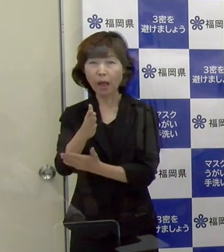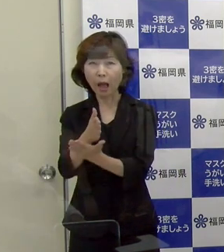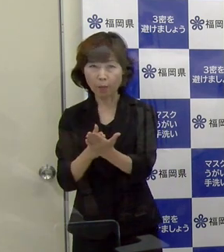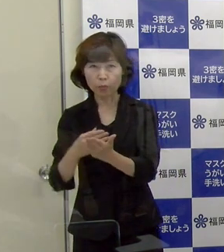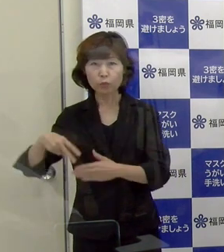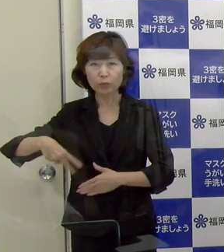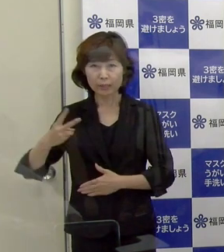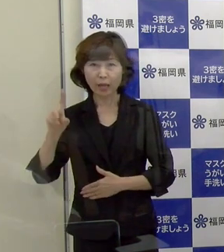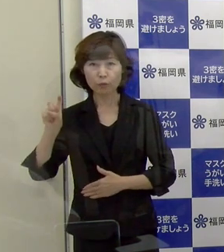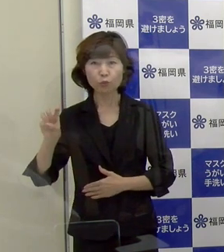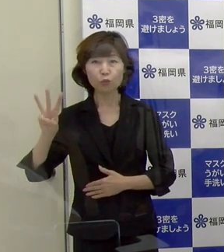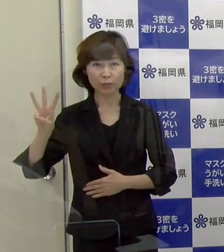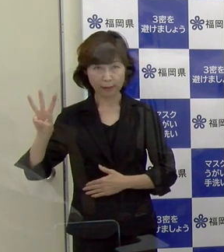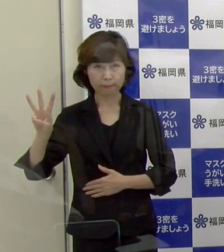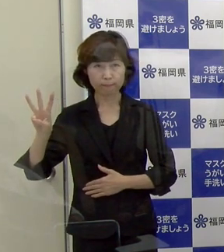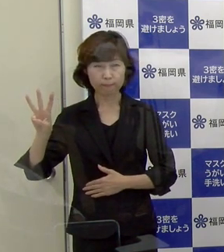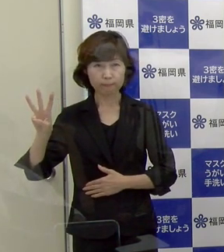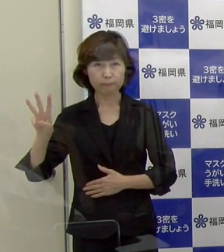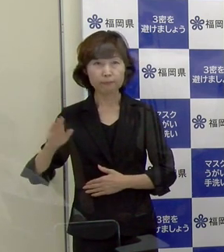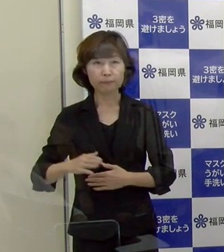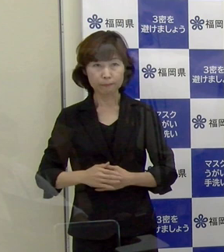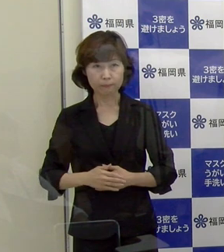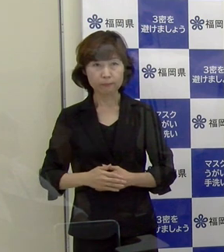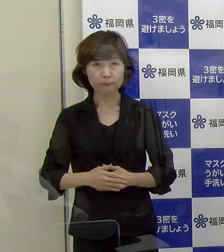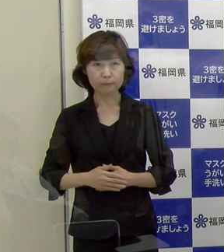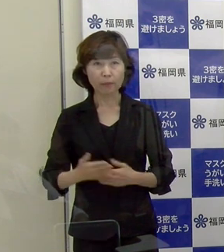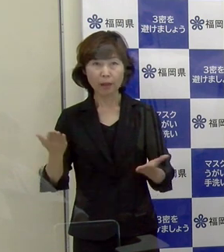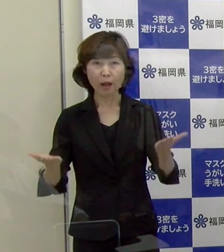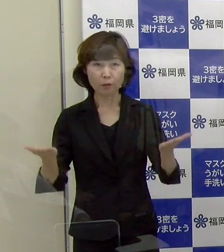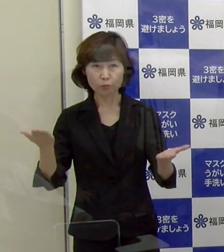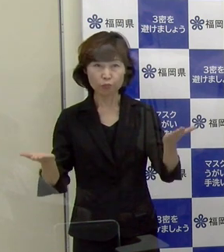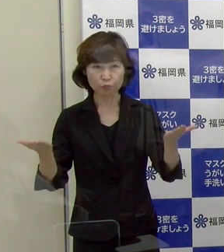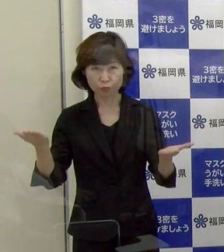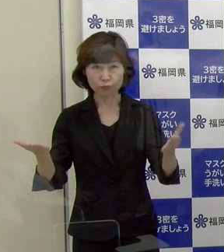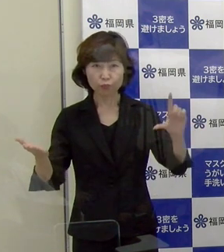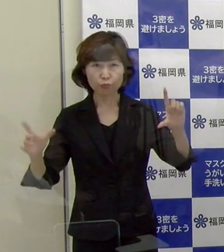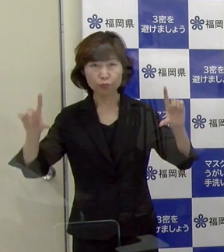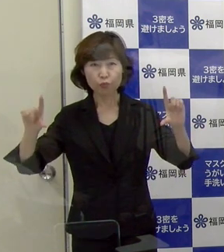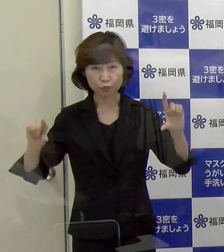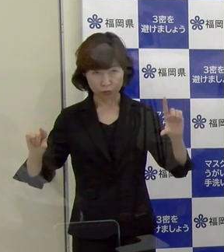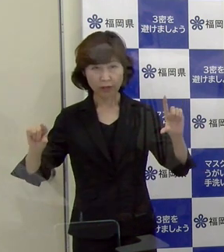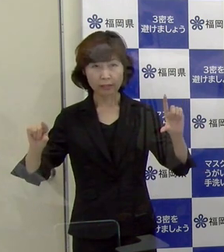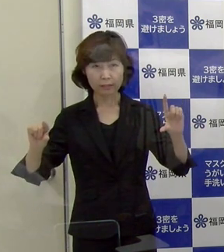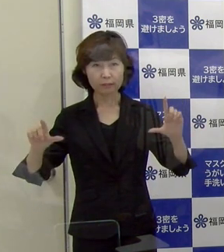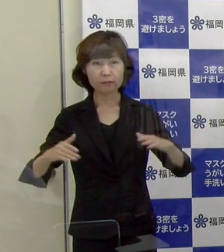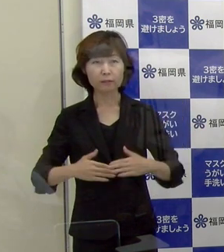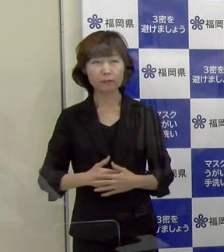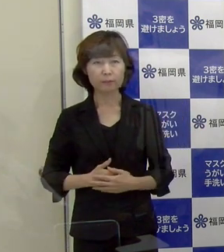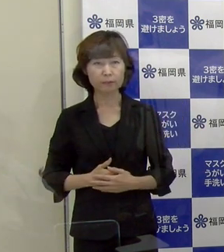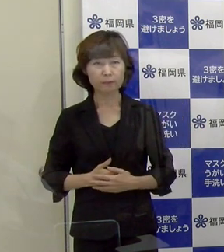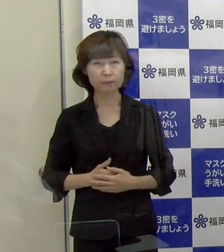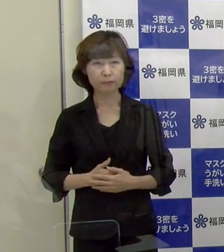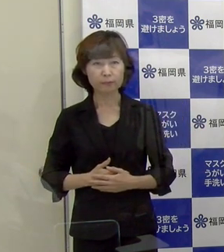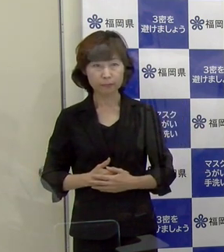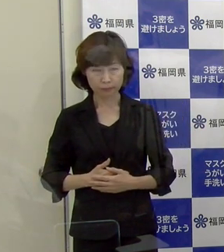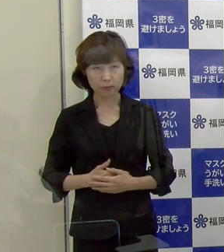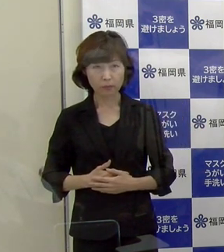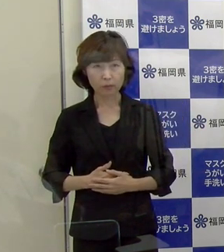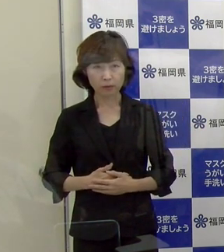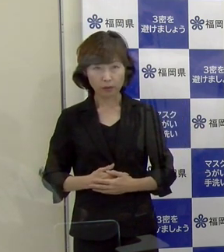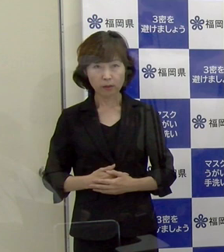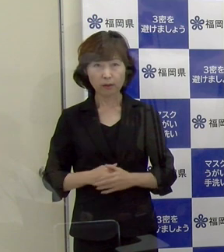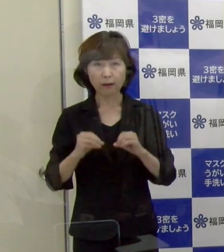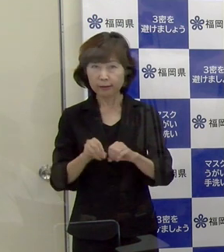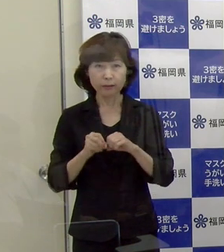213人となっておりいずれも少ない状況にございます感染拡大に伴い